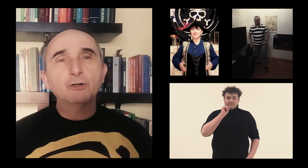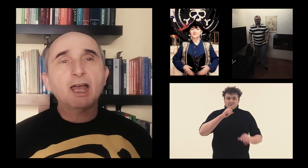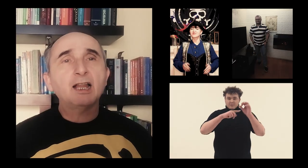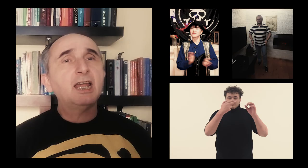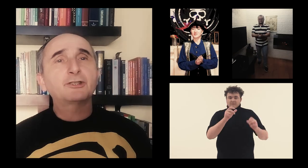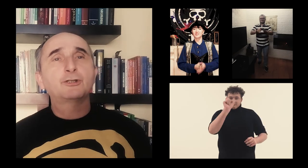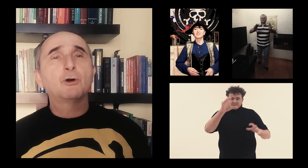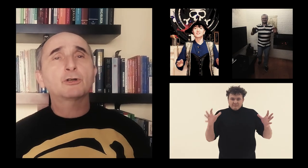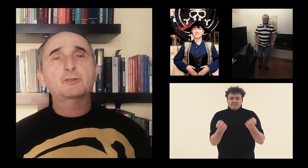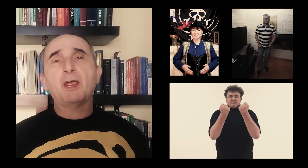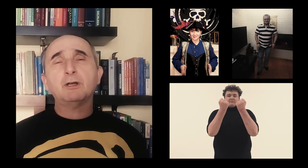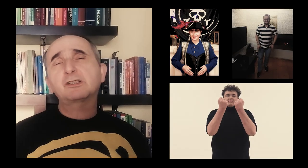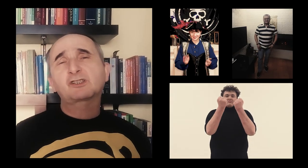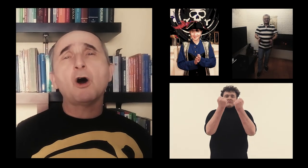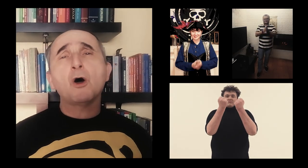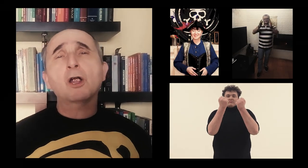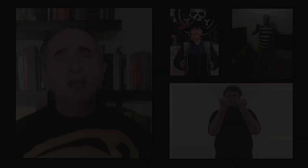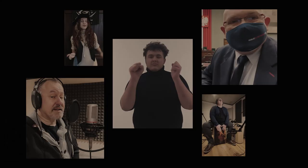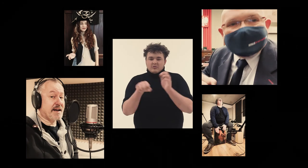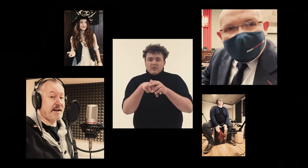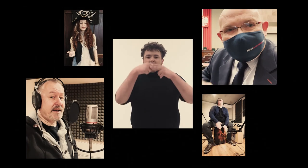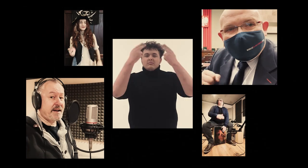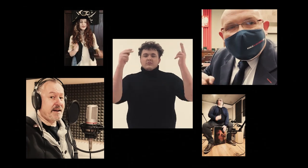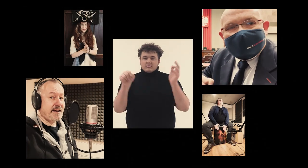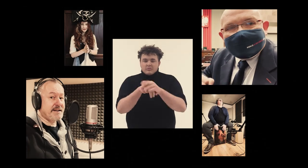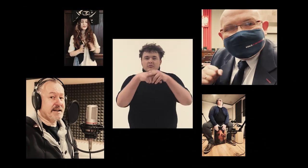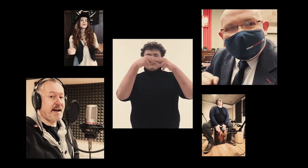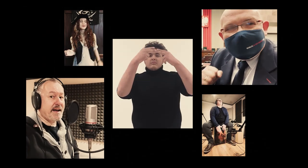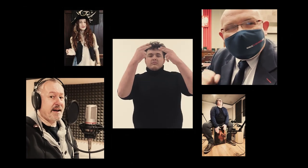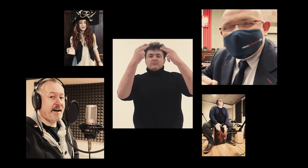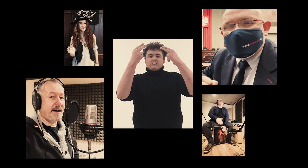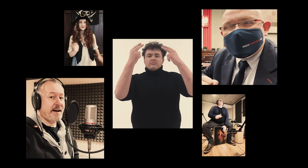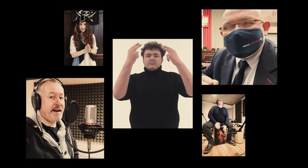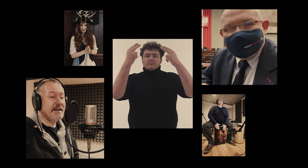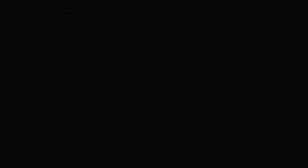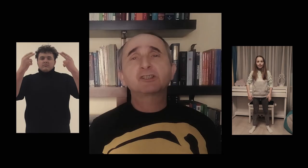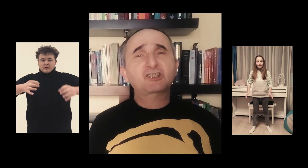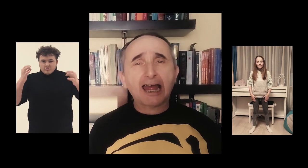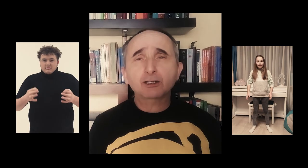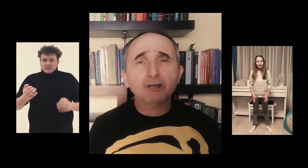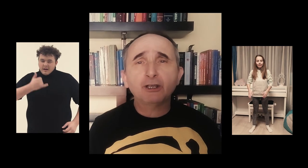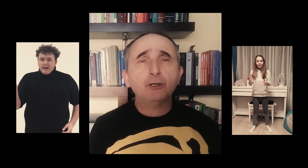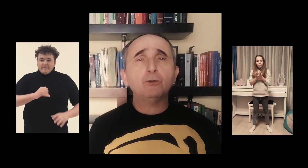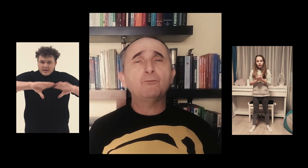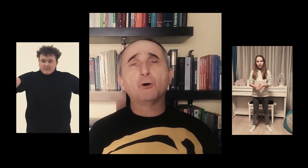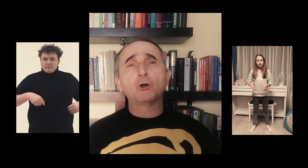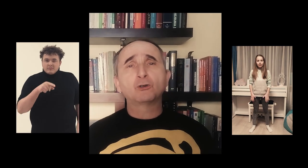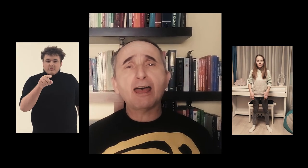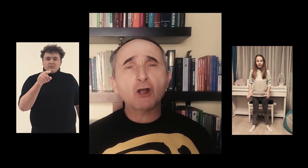Oh, Cunha, let your spirit soar. Sky high, sky high. We'll stand with